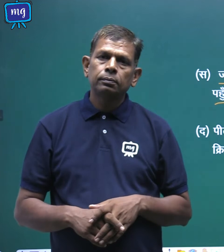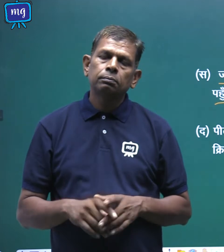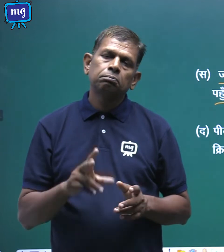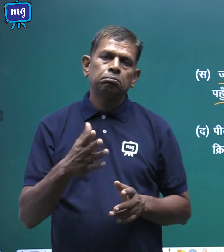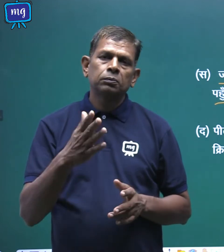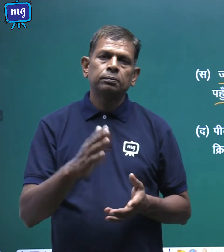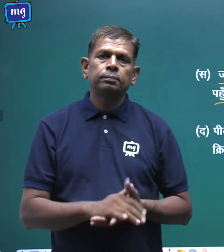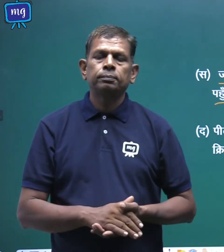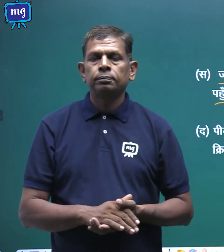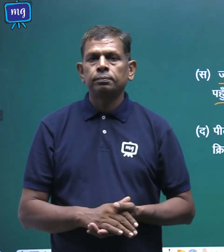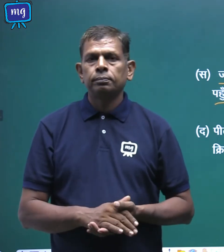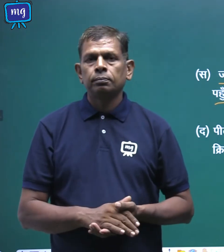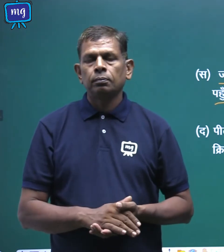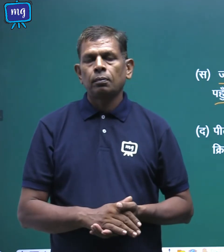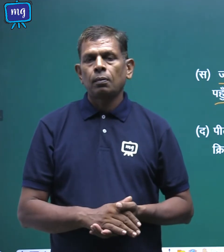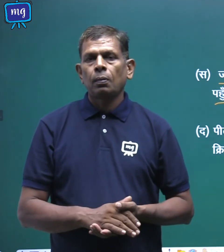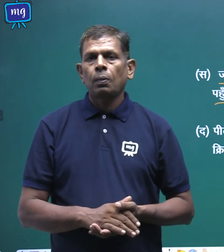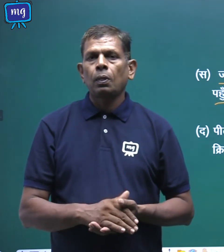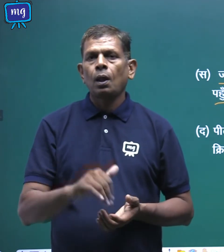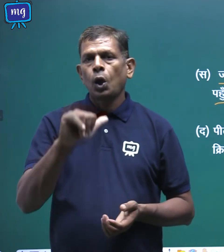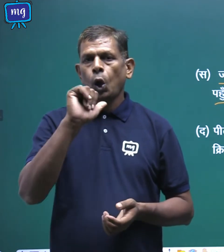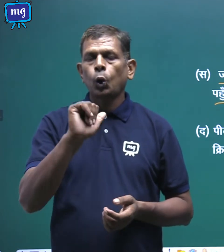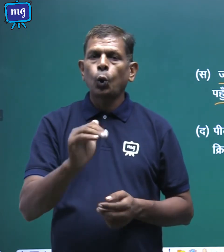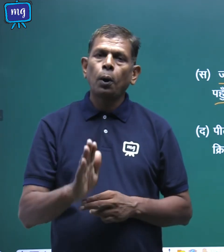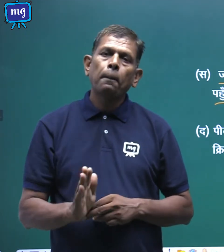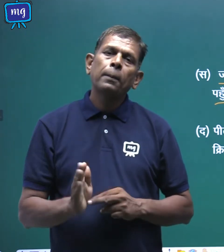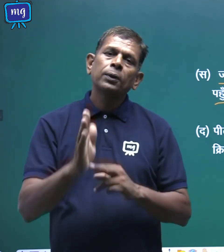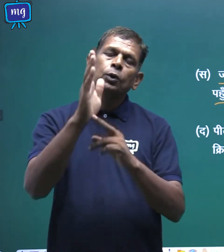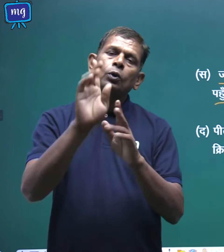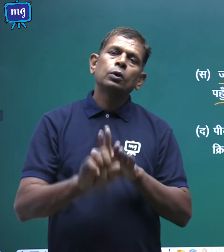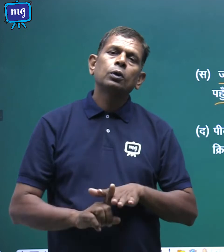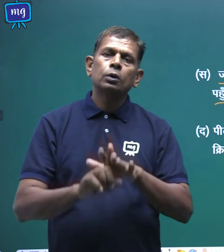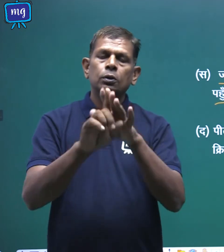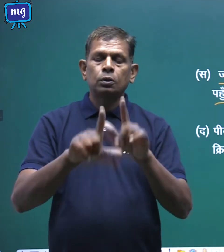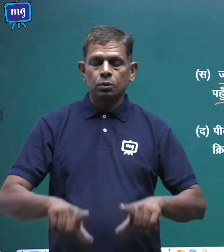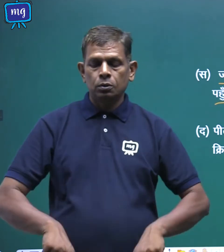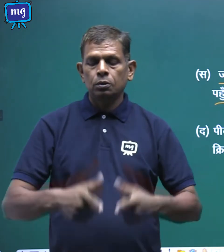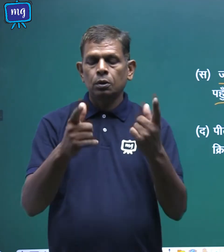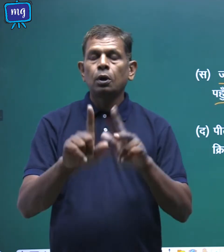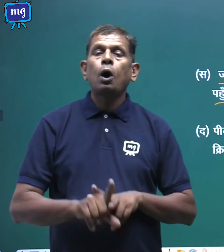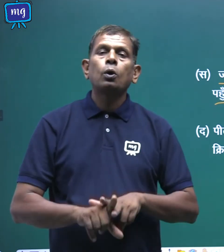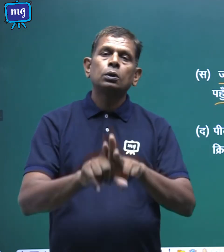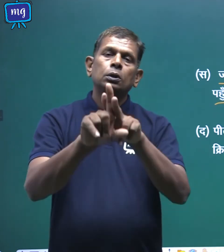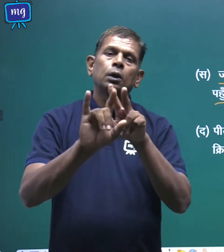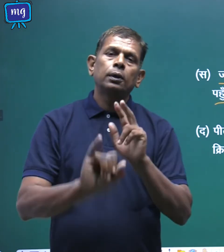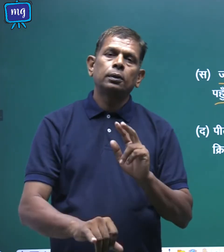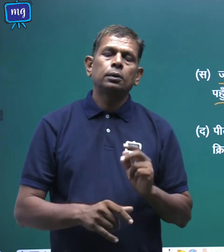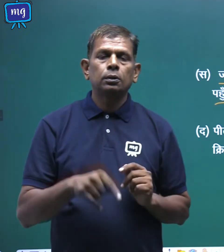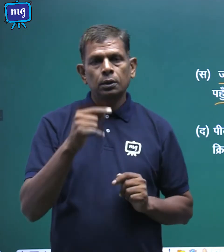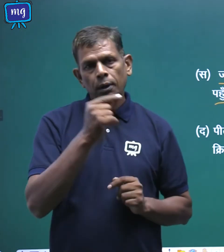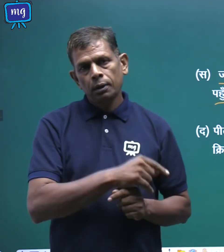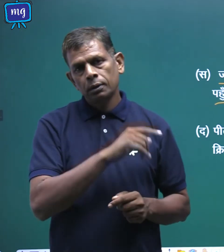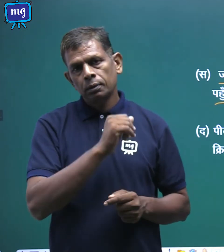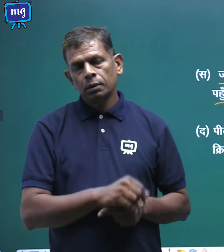नहीं बच्चों, जल को पत्तियों तक तना पहुंचाता है, तो यह कथन